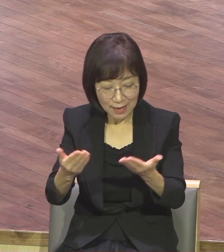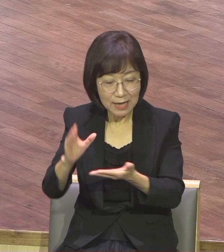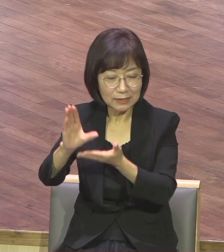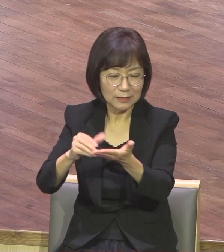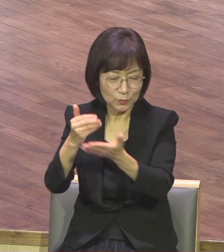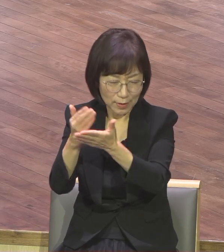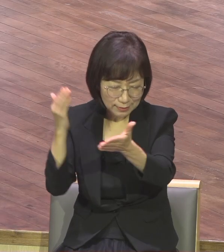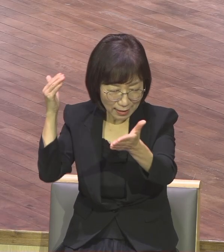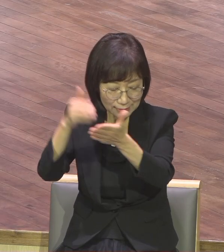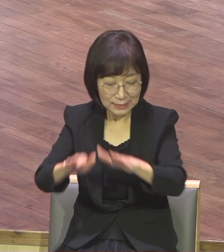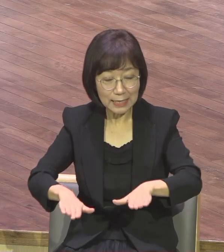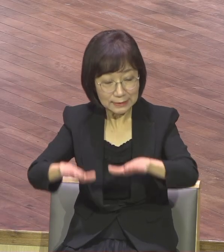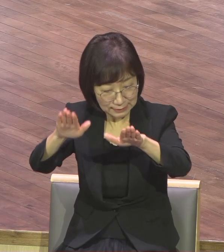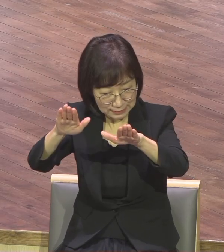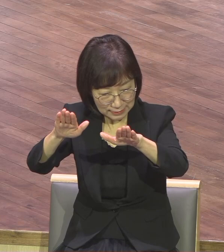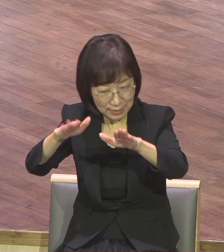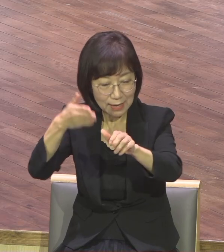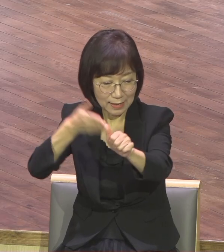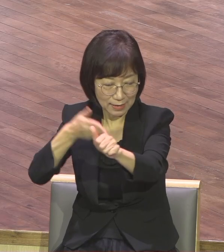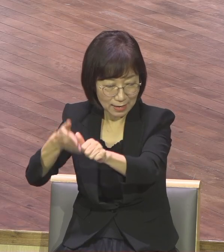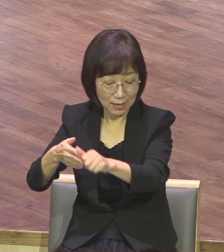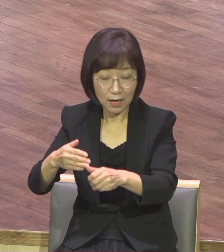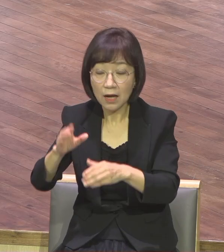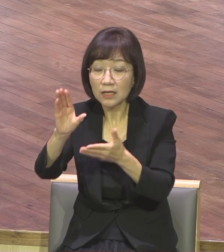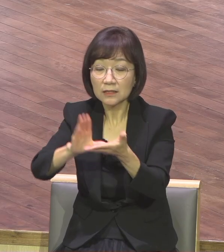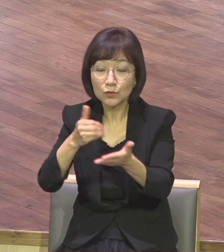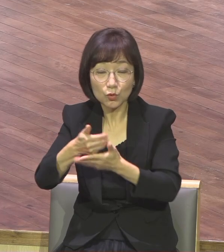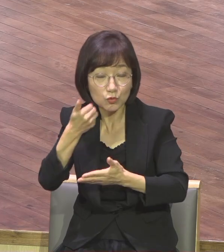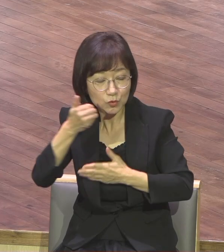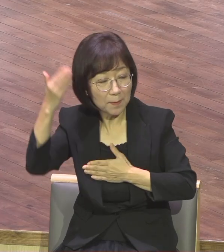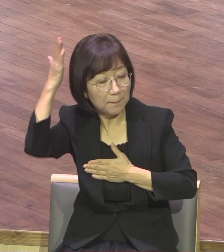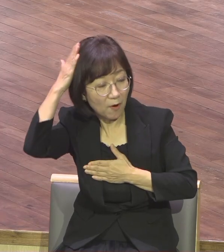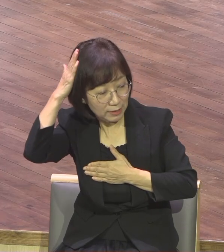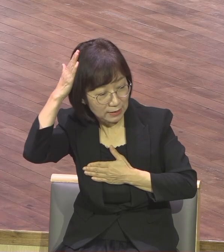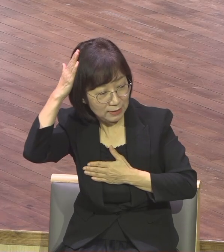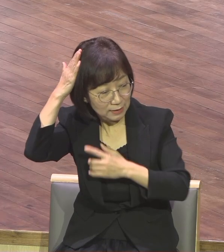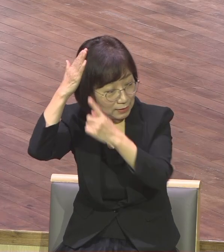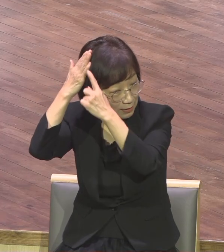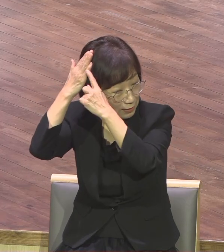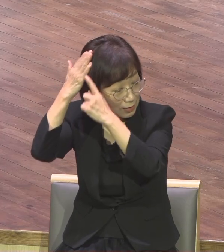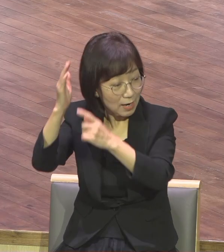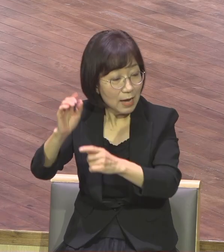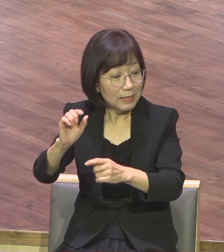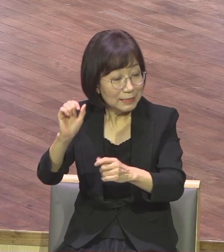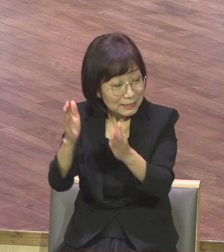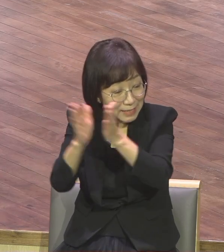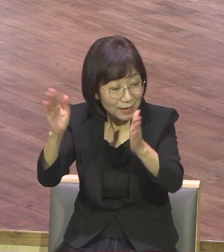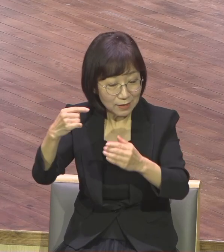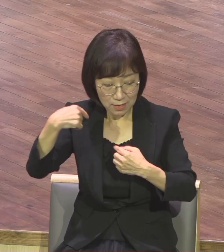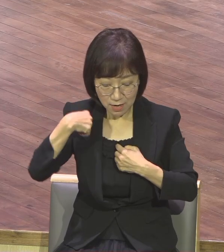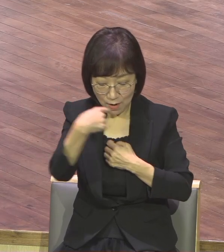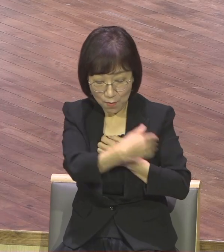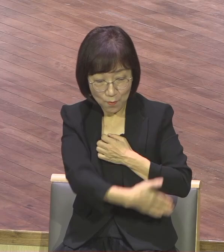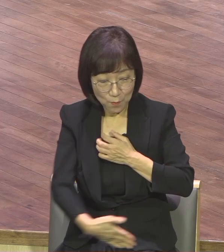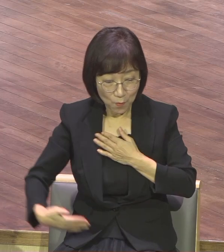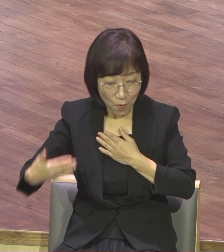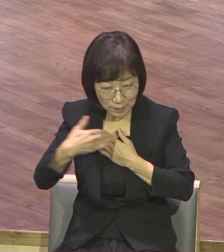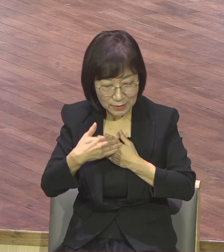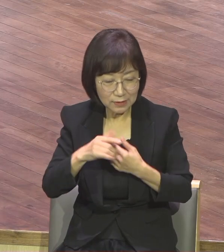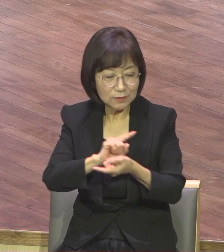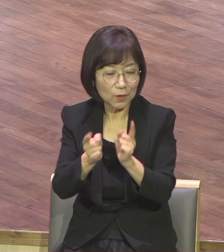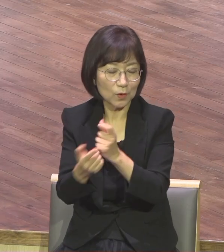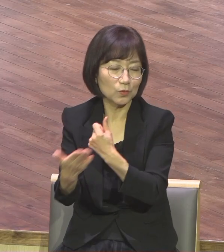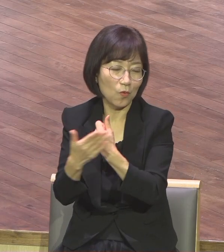자랄지라. 그는 머리니 곧 그리스도라. 그에게서 온 몸이 각 마디를 통하여 도움을